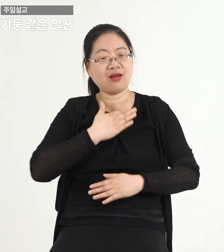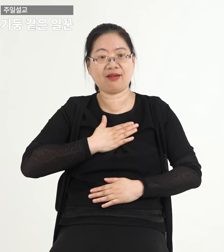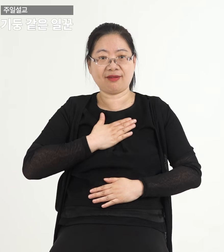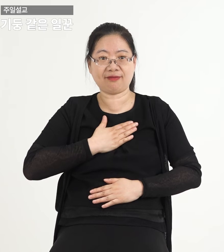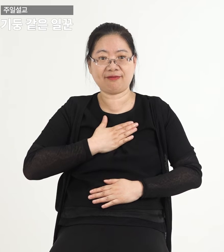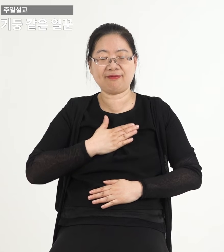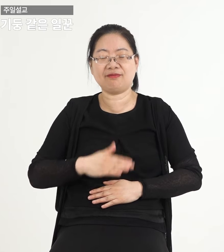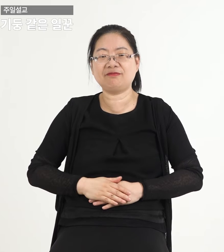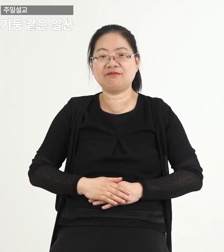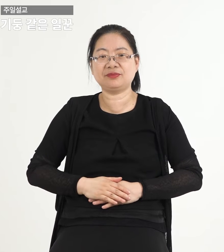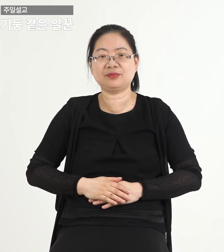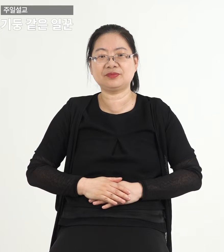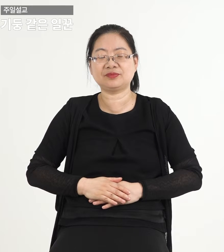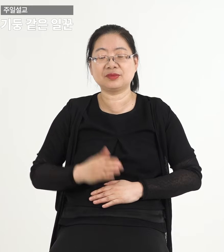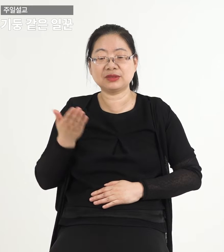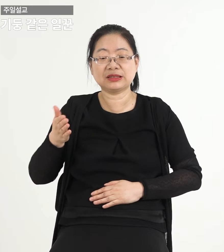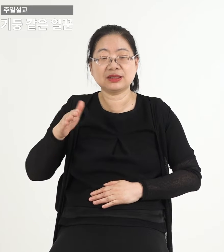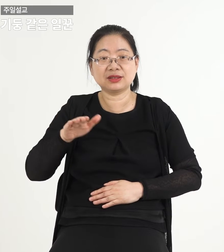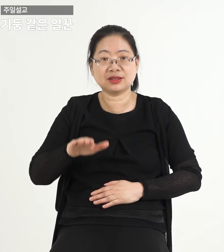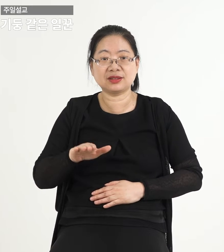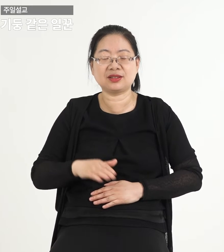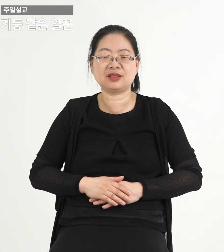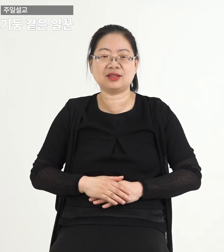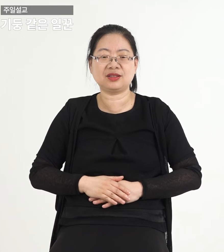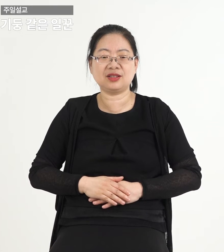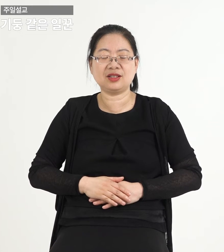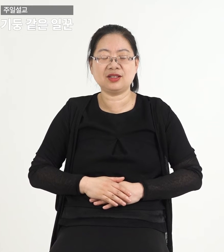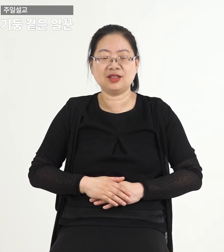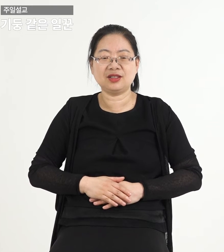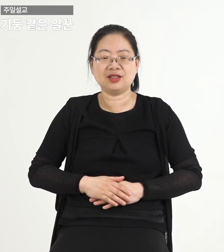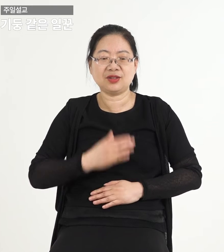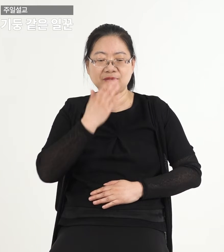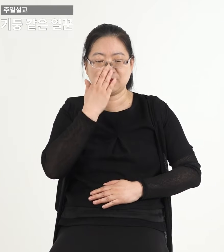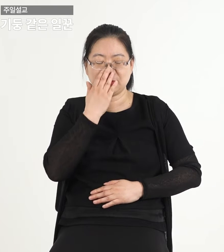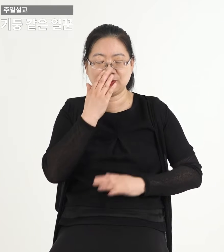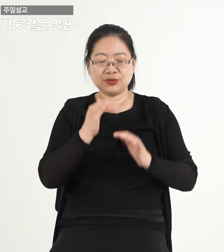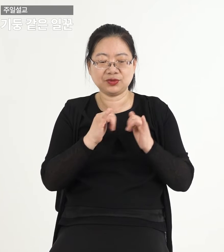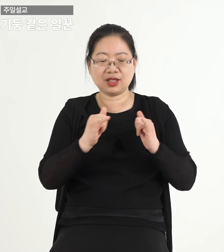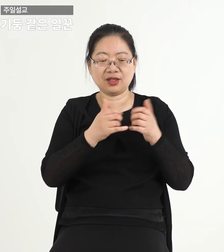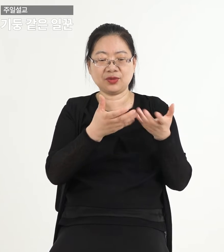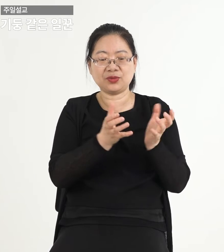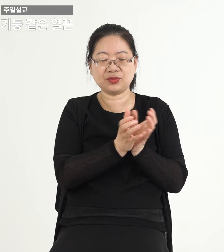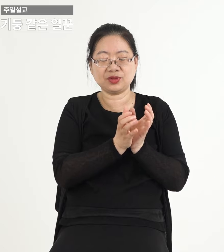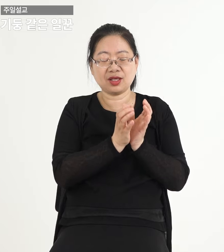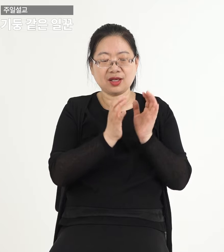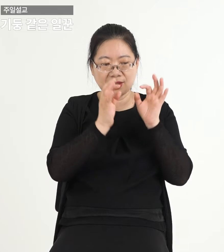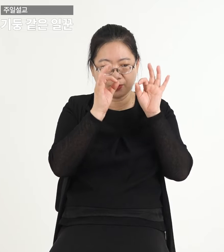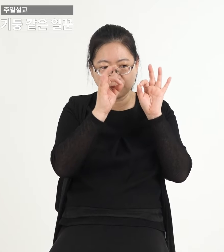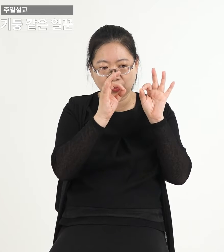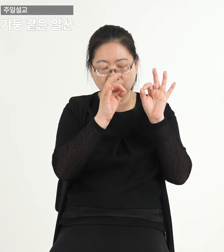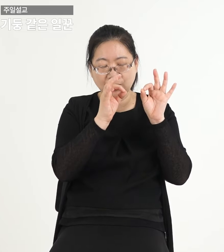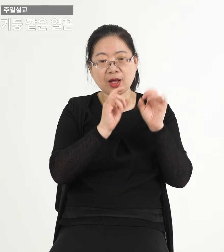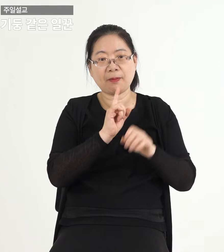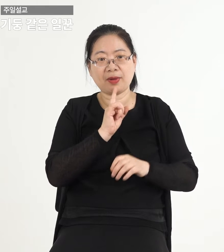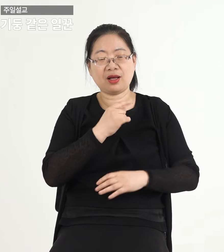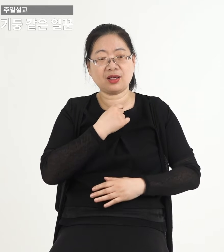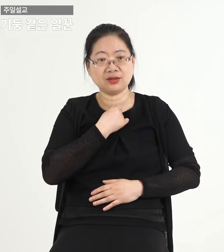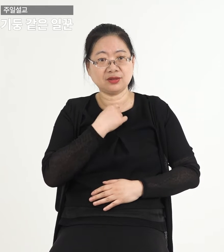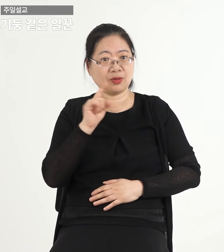있습니다. 그런데 그 유대 공동체를 향해서 무슨 얘기를 하고 싶은 걸까요?